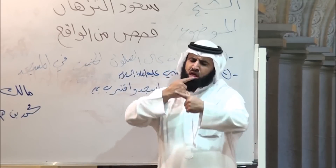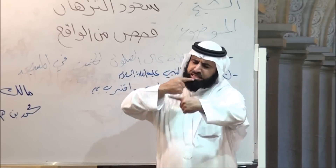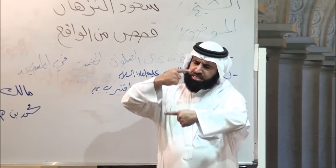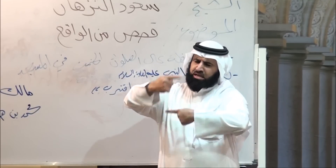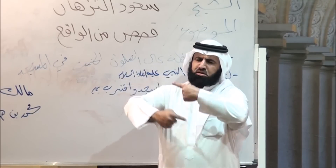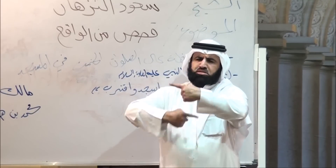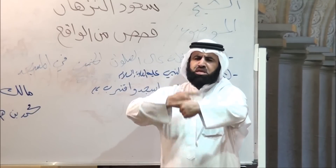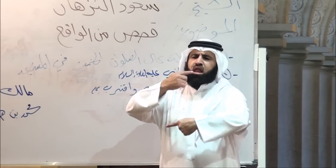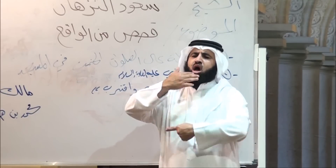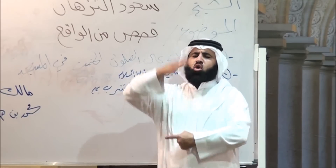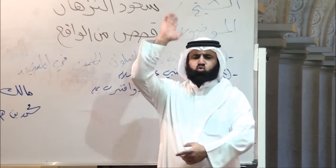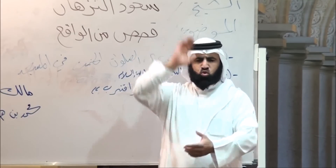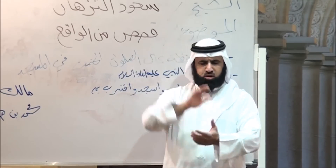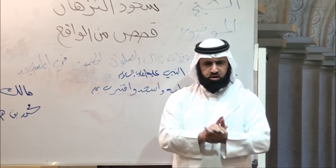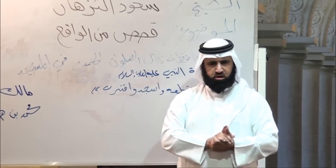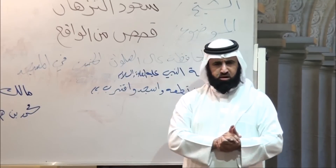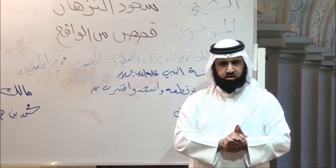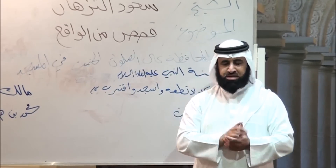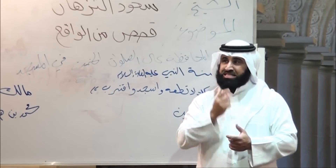وفي كل سنة